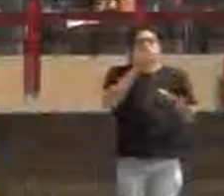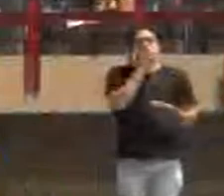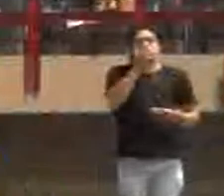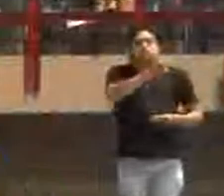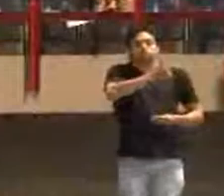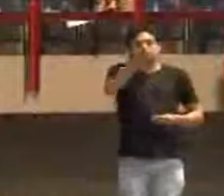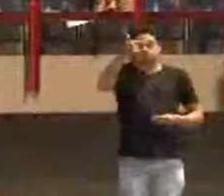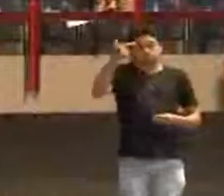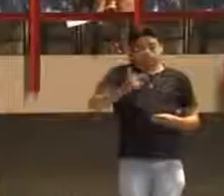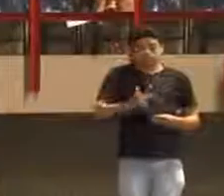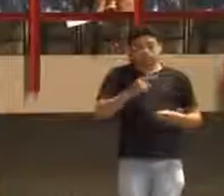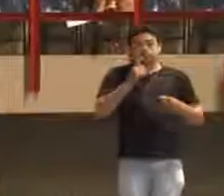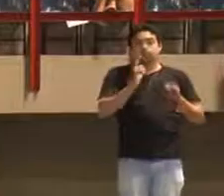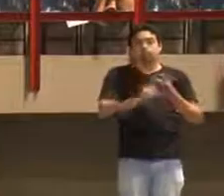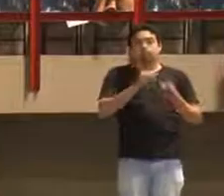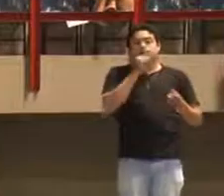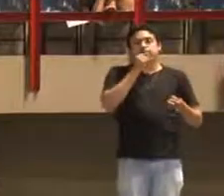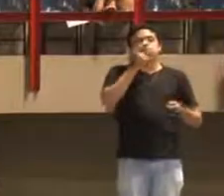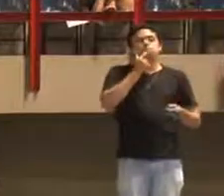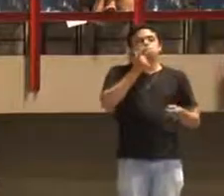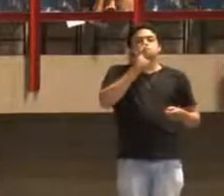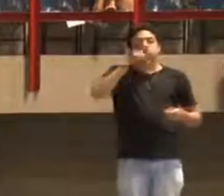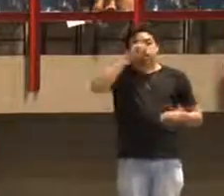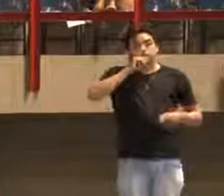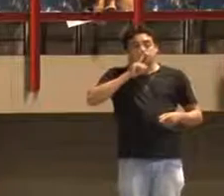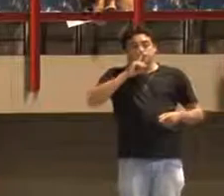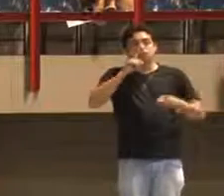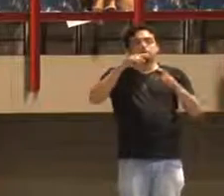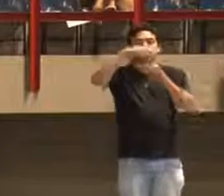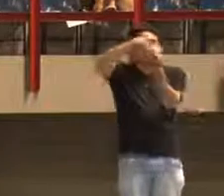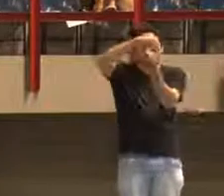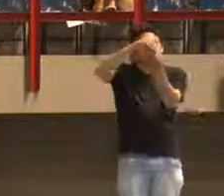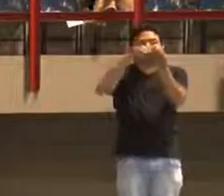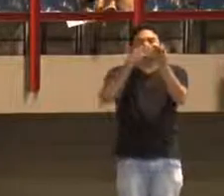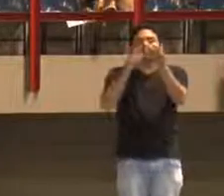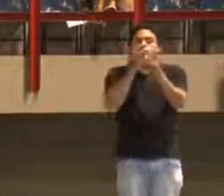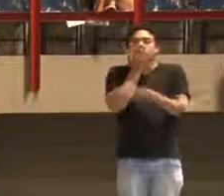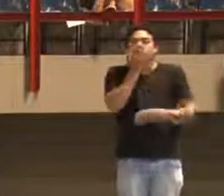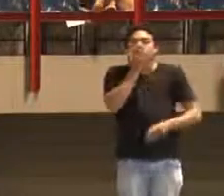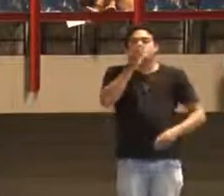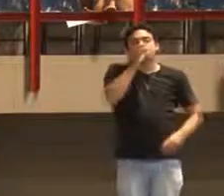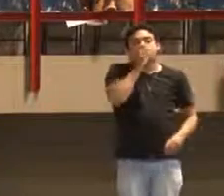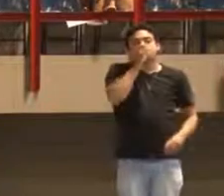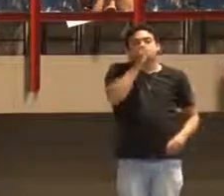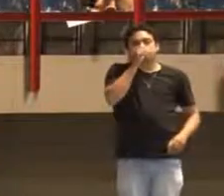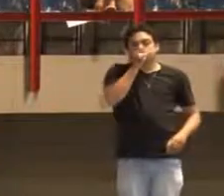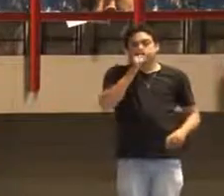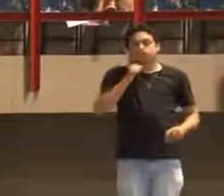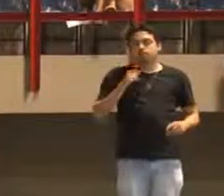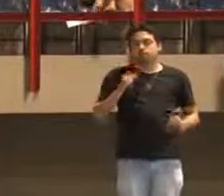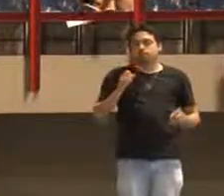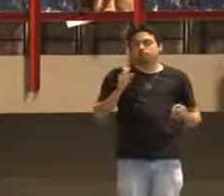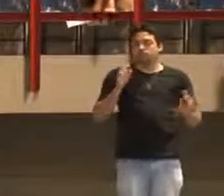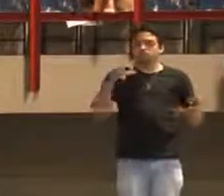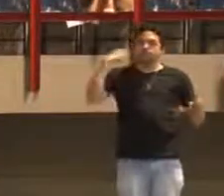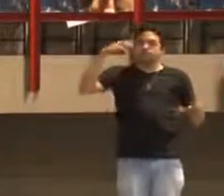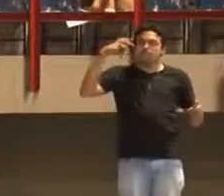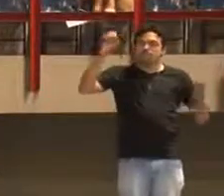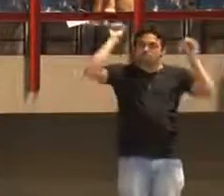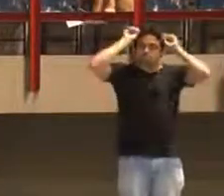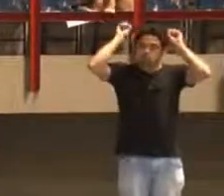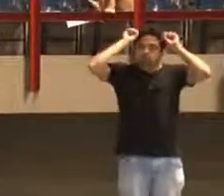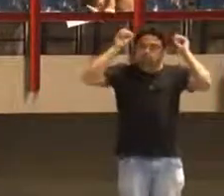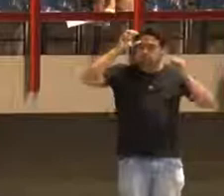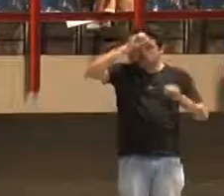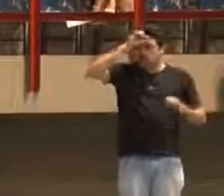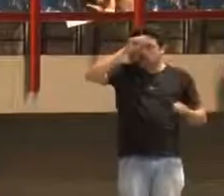secundárias. Se você pegar o vermelho com o amarelo da laranja, né? Parece a música da Xuxa, todo mundo aprendeu isso, não foi? Eu só aprendi por causa